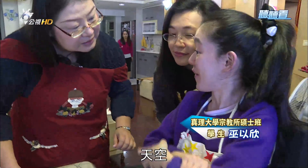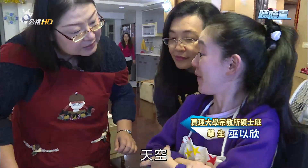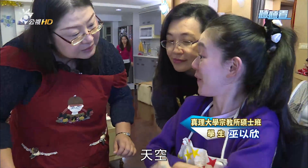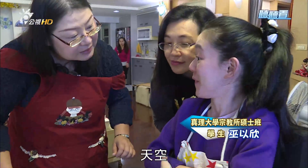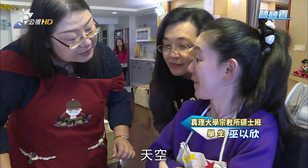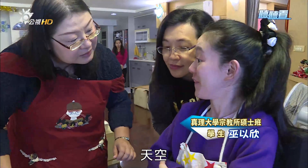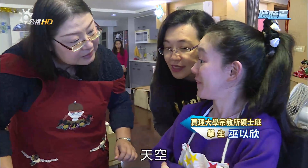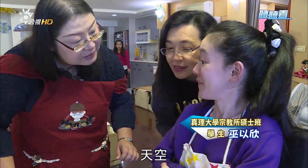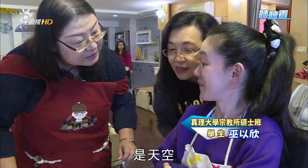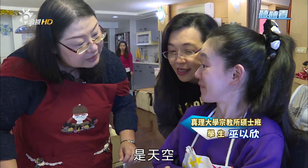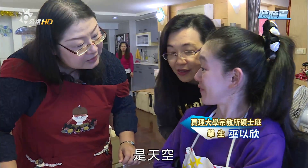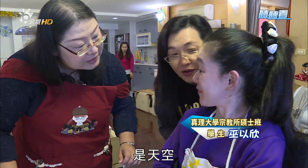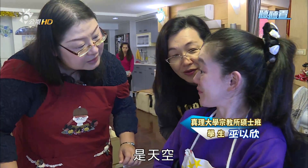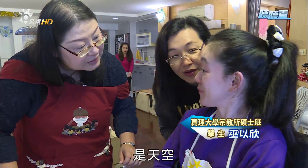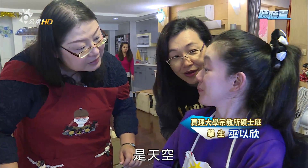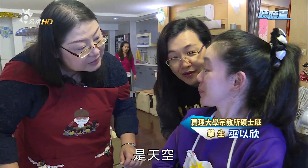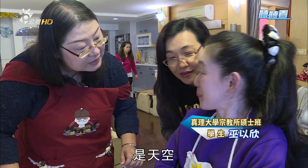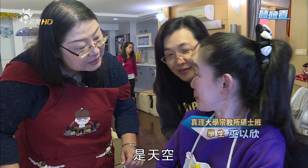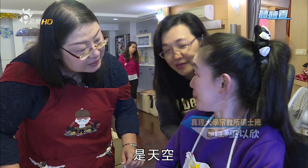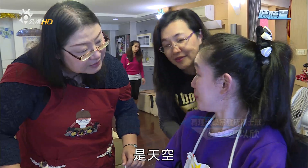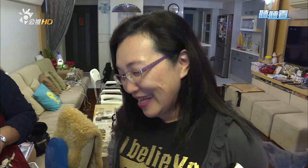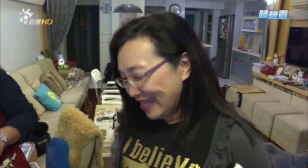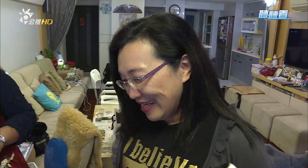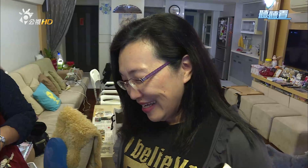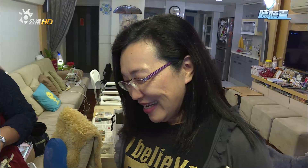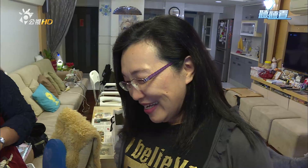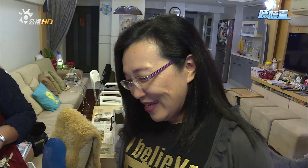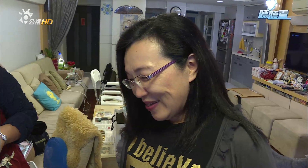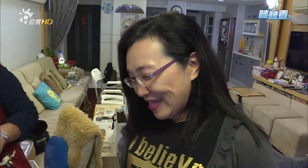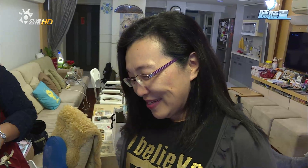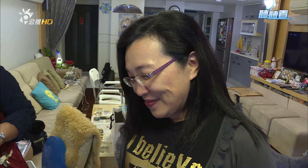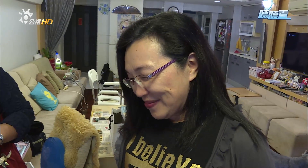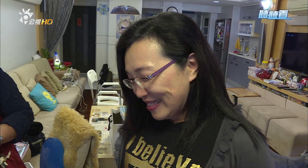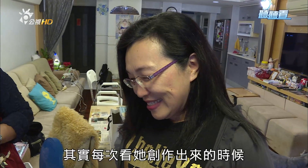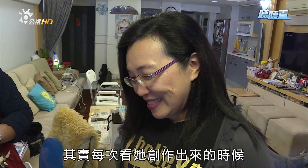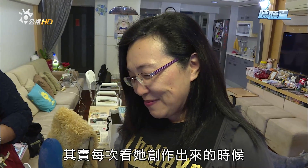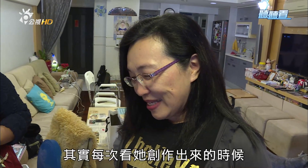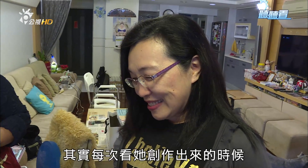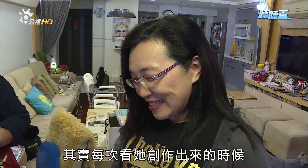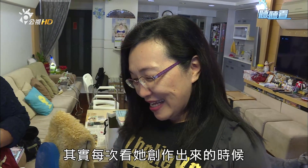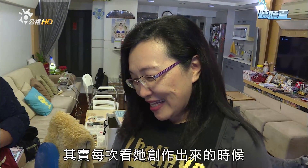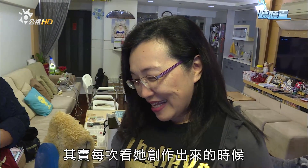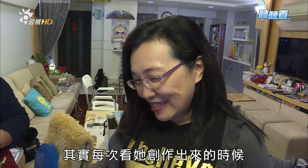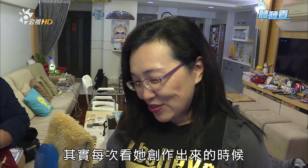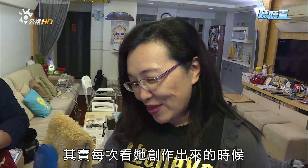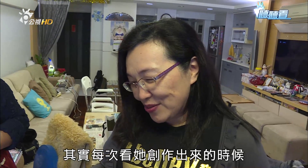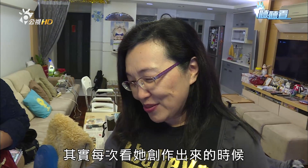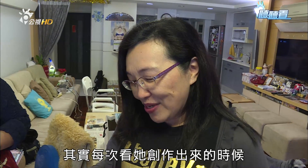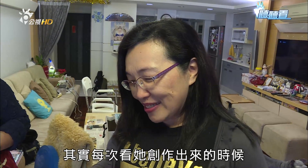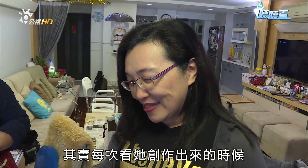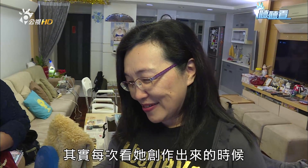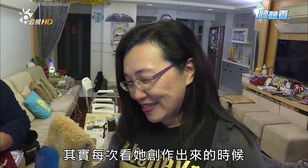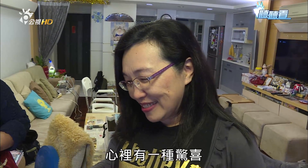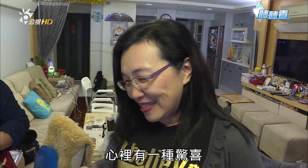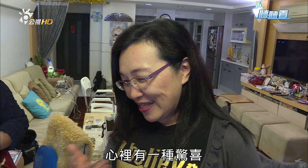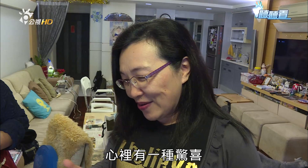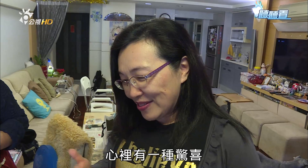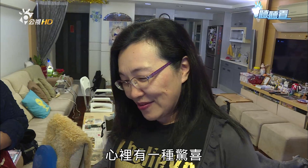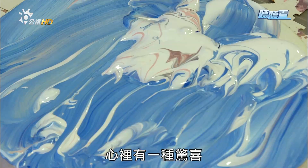靠， 是天空哦。哇，其实每次看他创作出来的时候，心里有一种